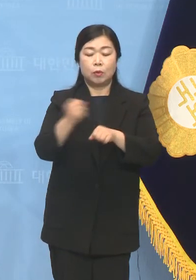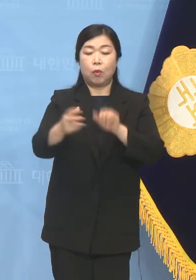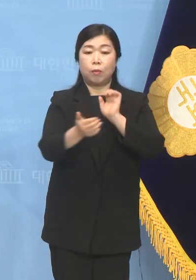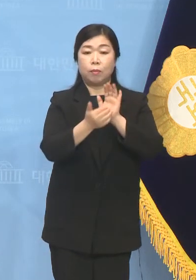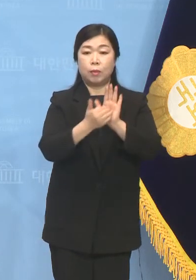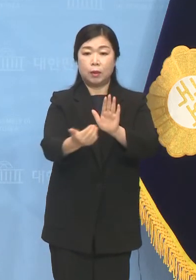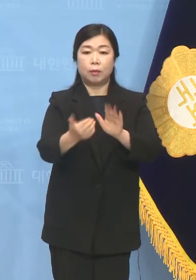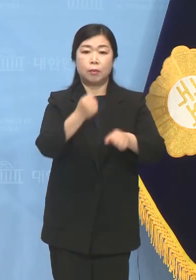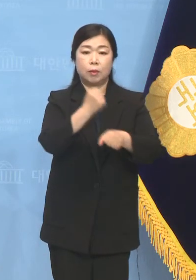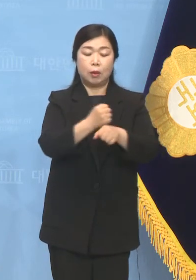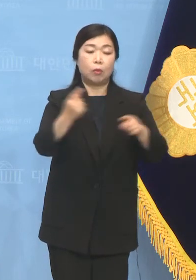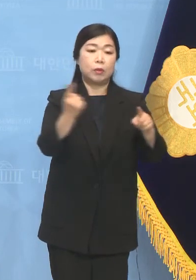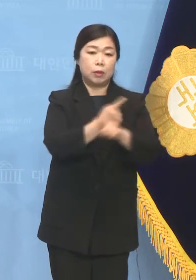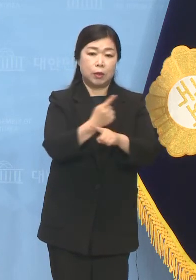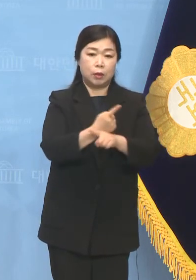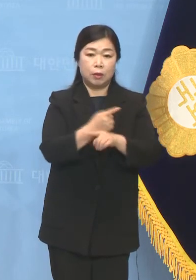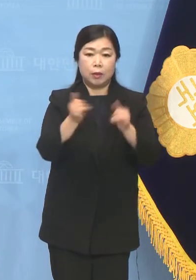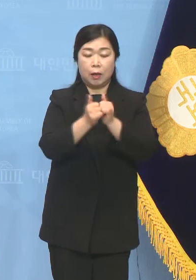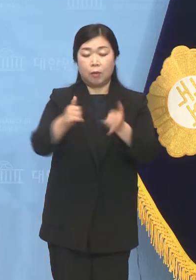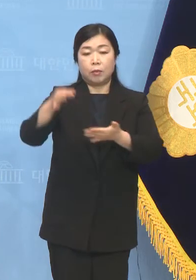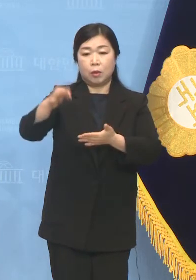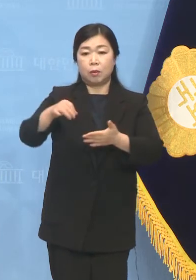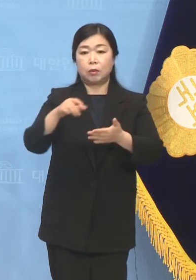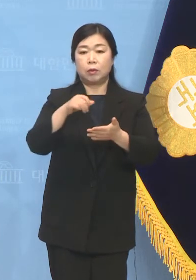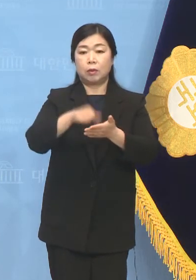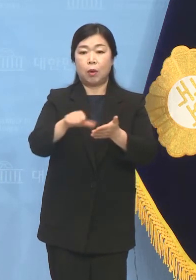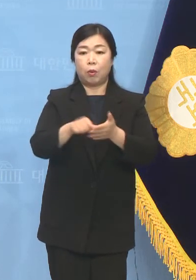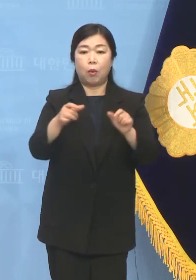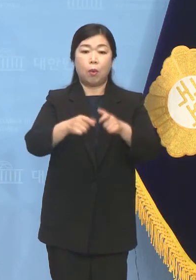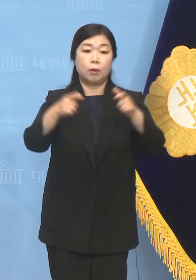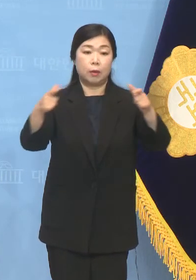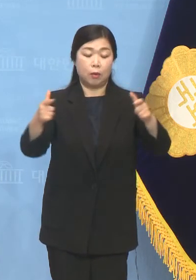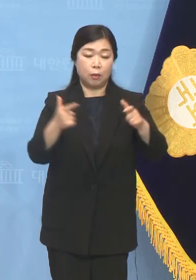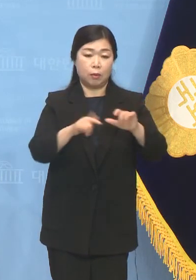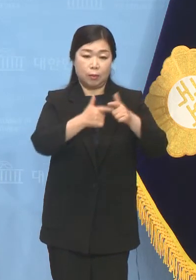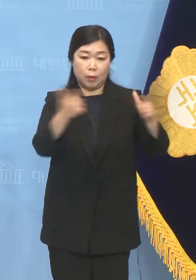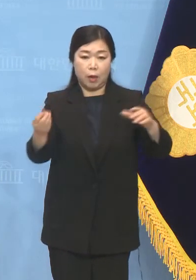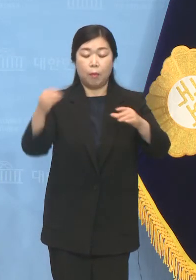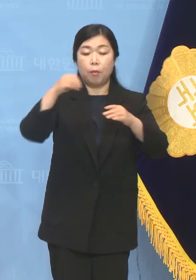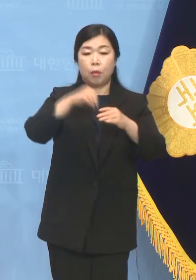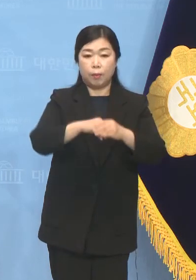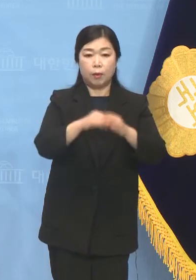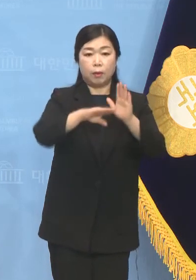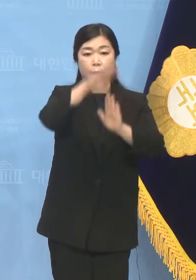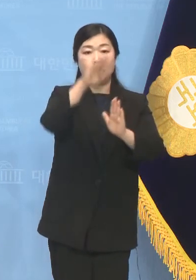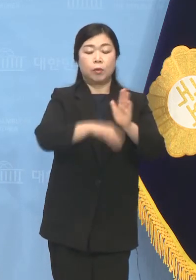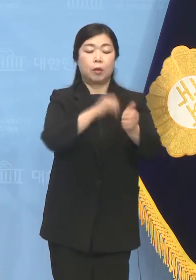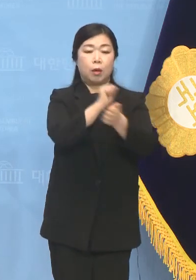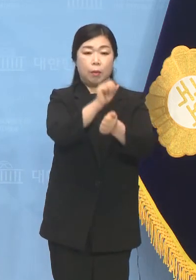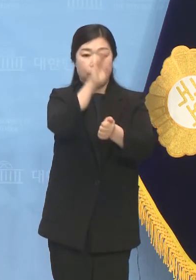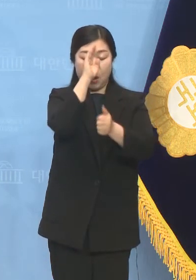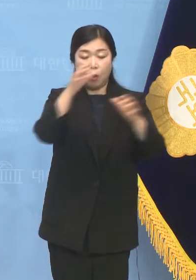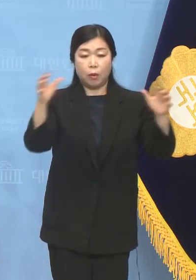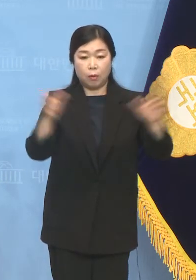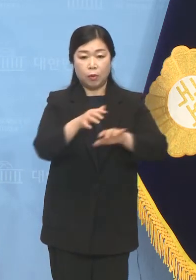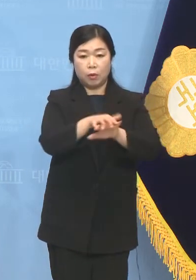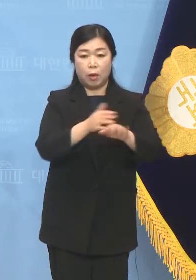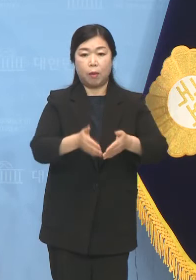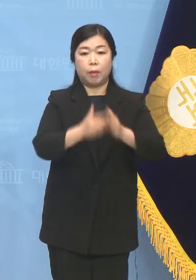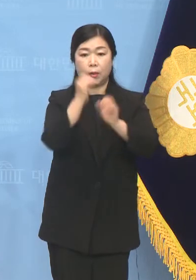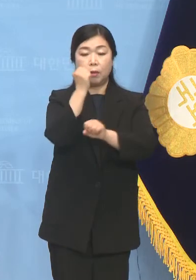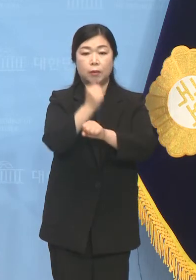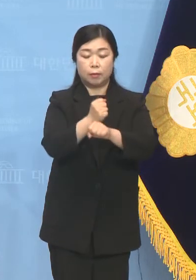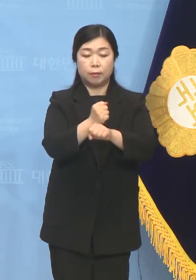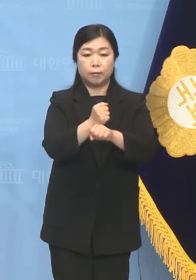및 치료, 인적 자원의 확대 등 포괄적 남북 감염병 협력 체계 구축을 주요 내용으로